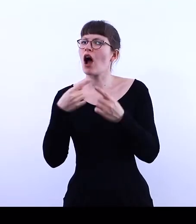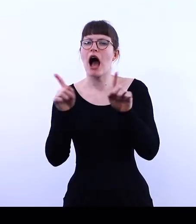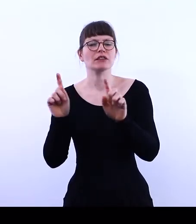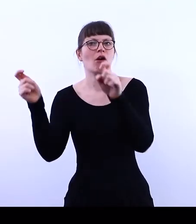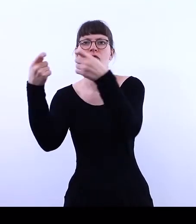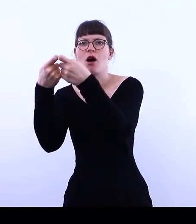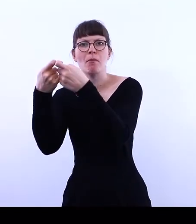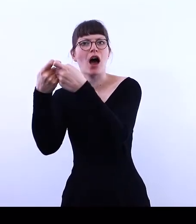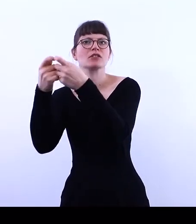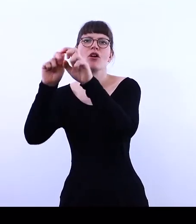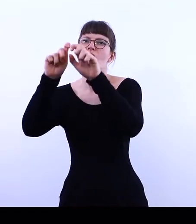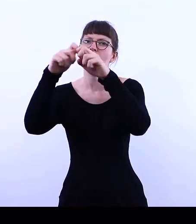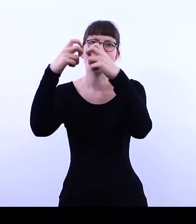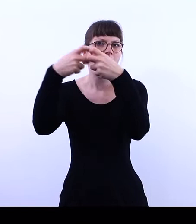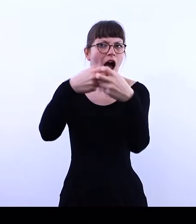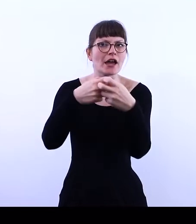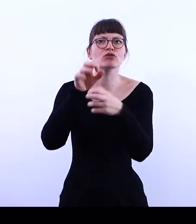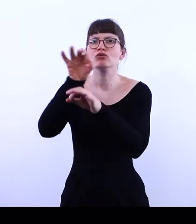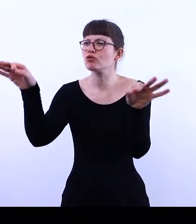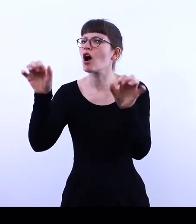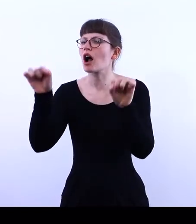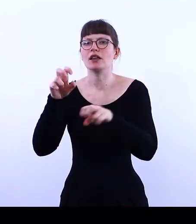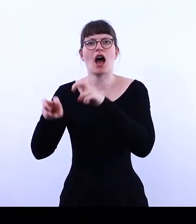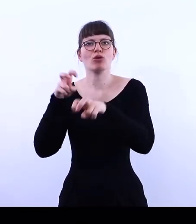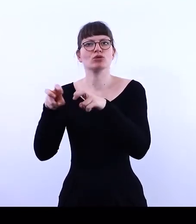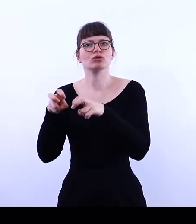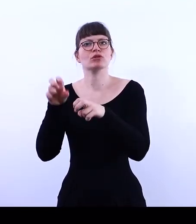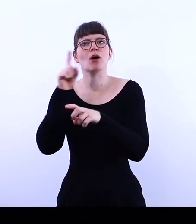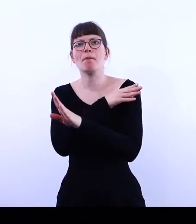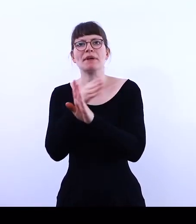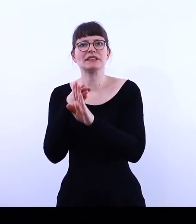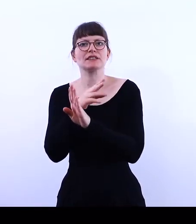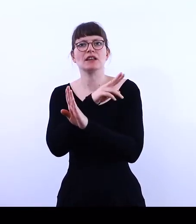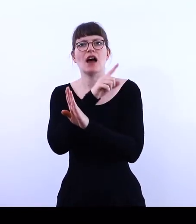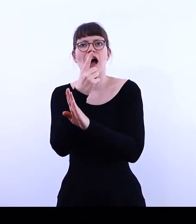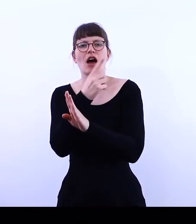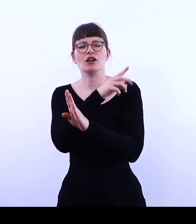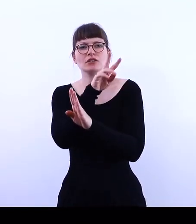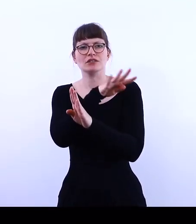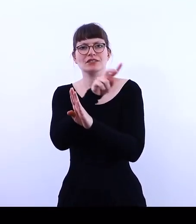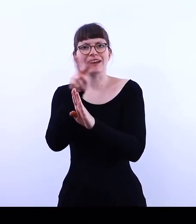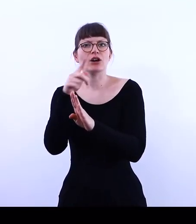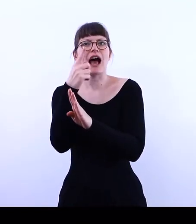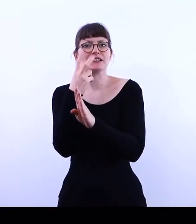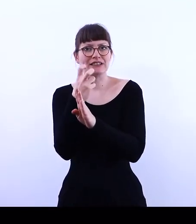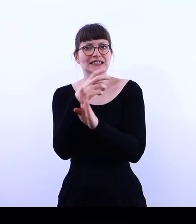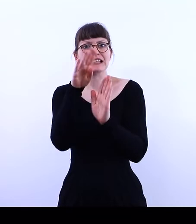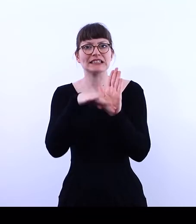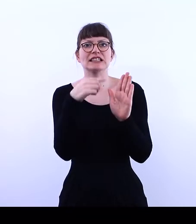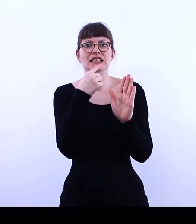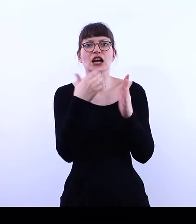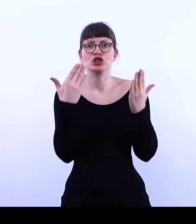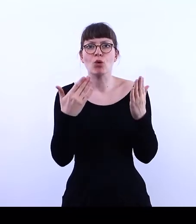der dies nutzen möchte. Das ist möglich, weil es eben bis Ende 2021 per Gesetz vorgesehen ist, dass eben solche